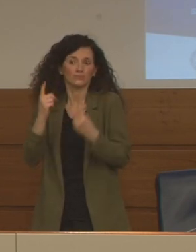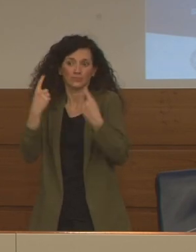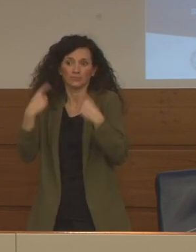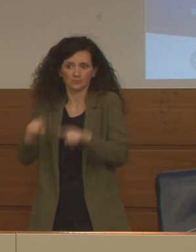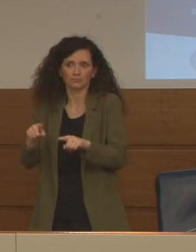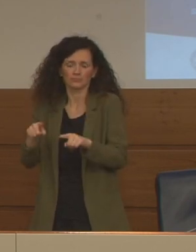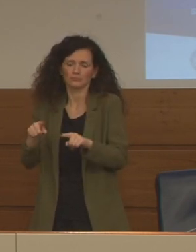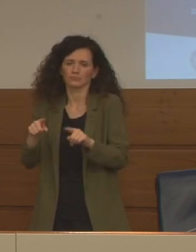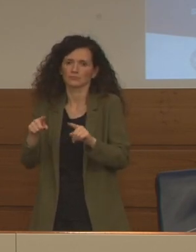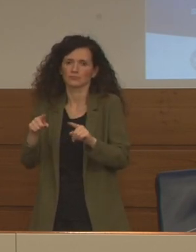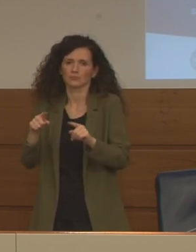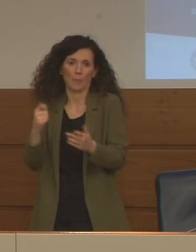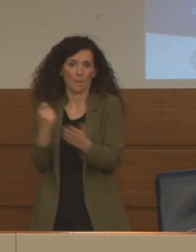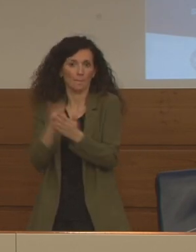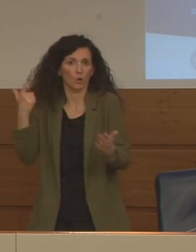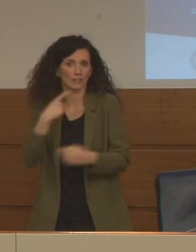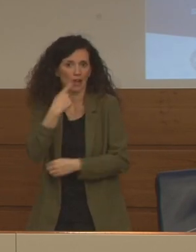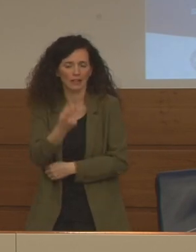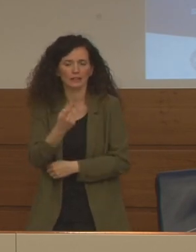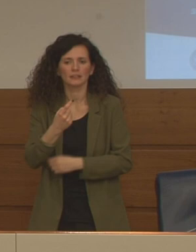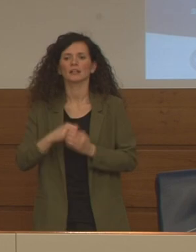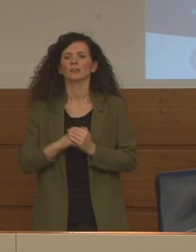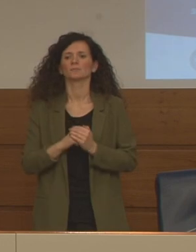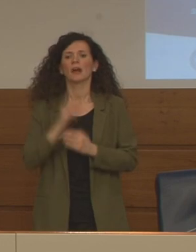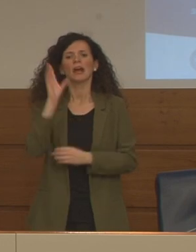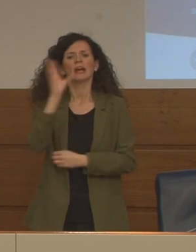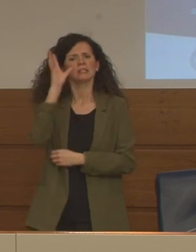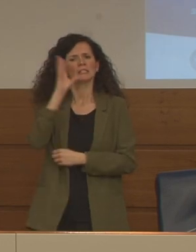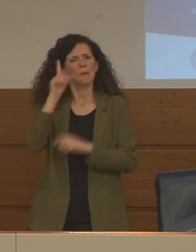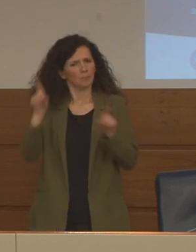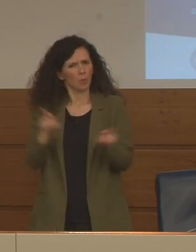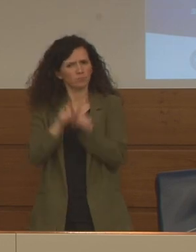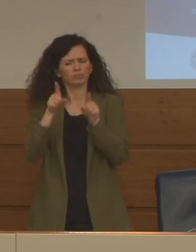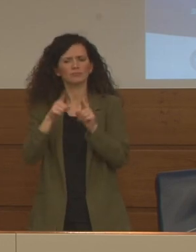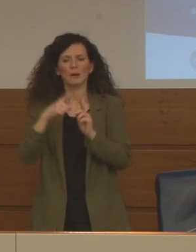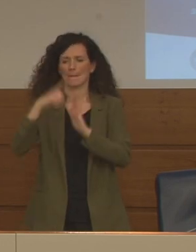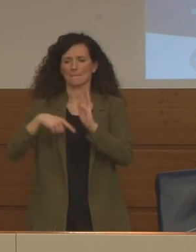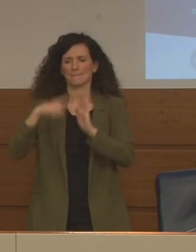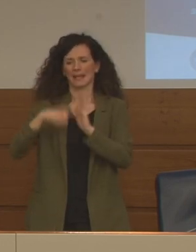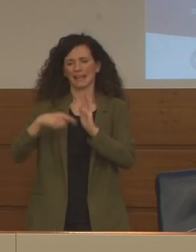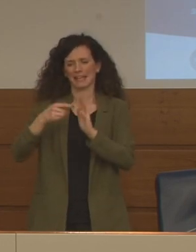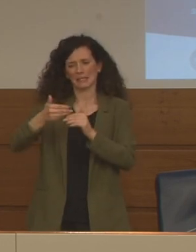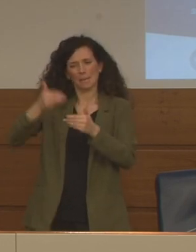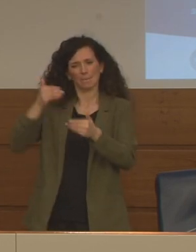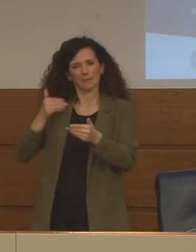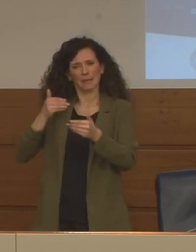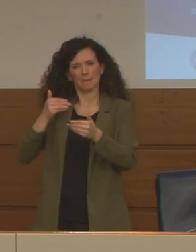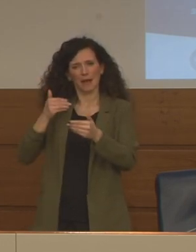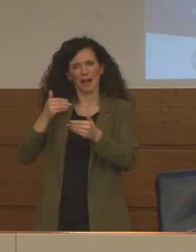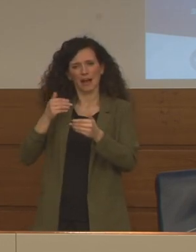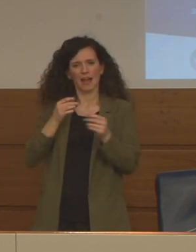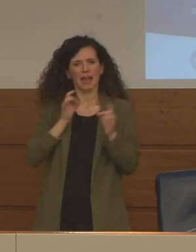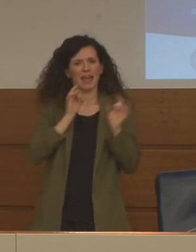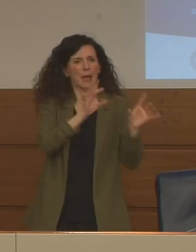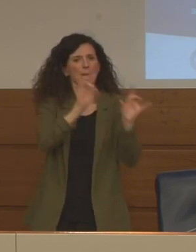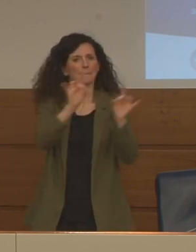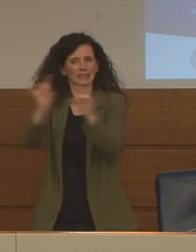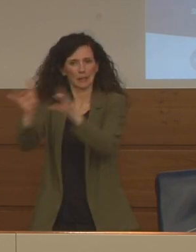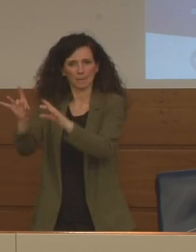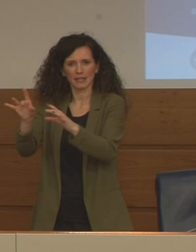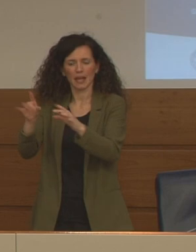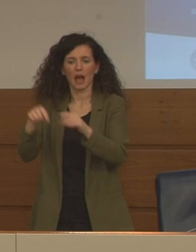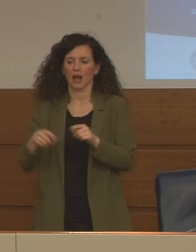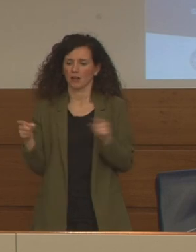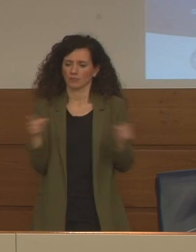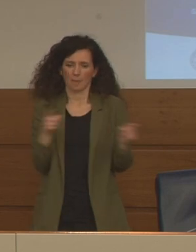che caratterizza un esempio analogo nei mesi precedenti l'epidemia enea nella storia che in qualche